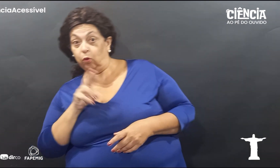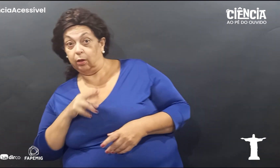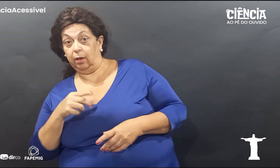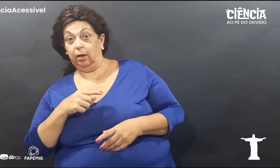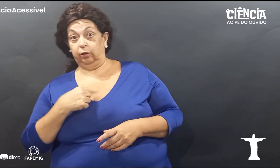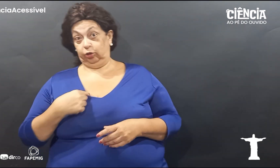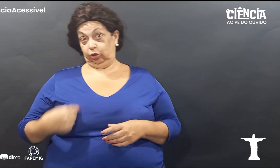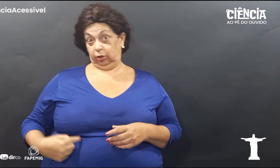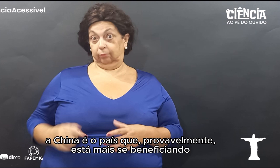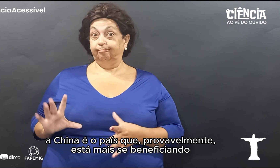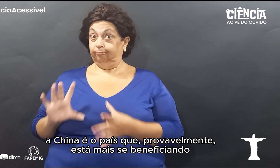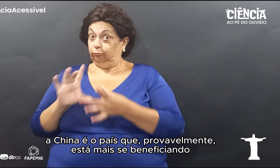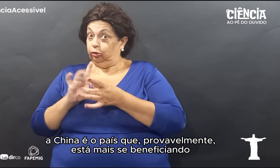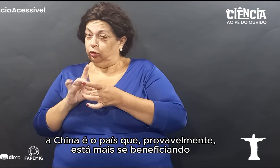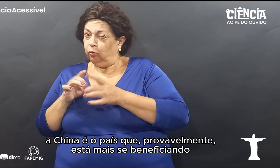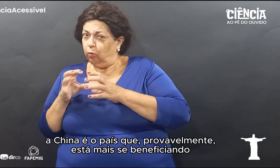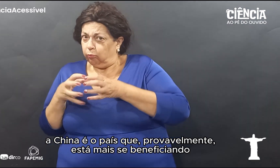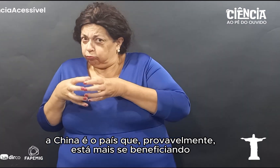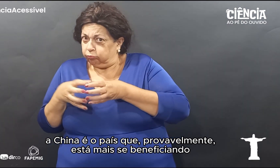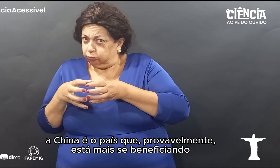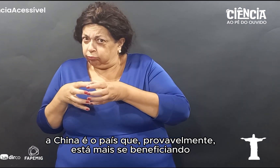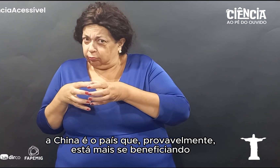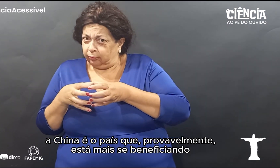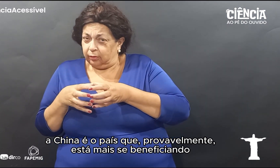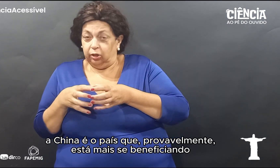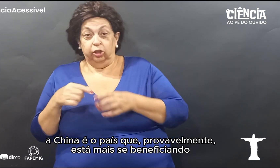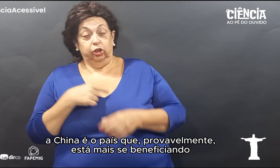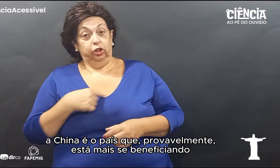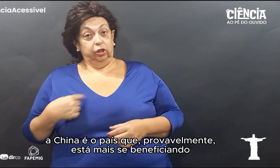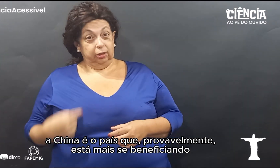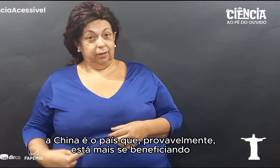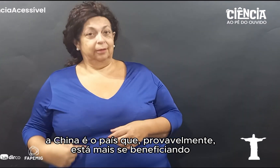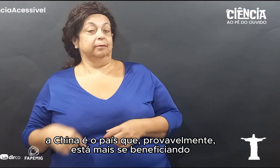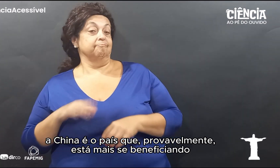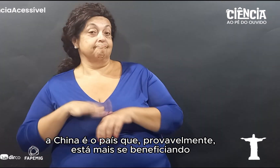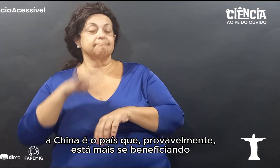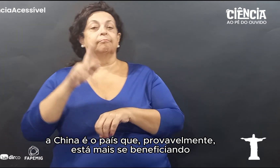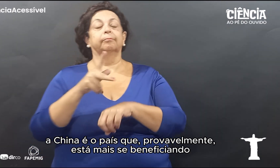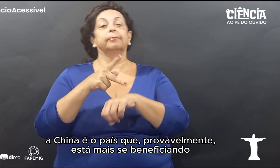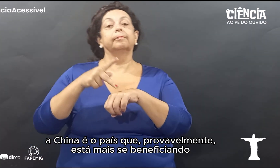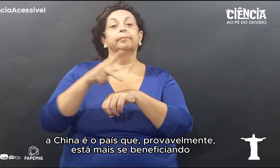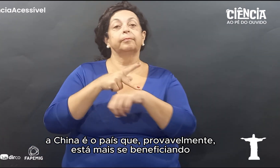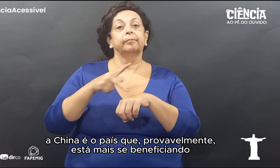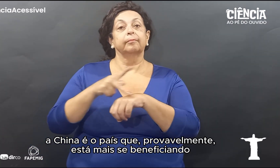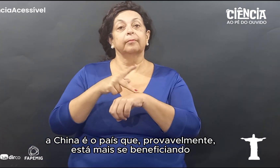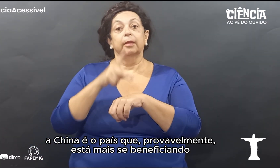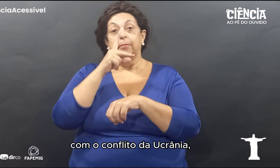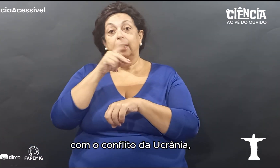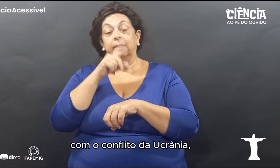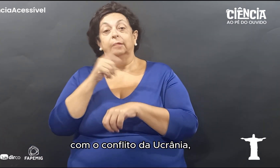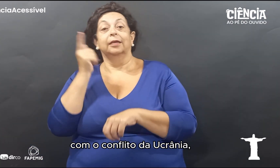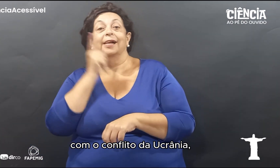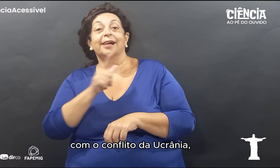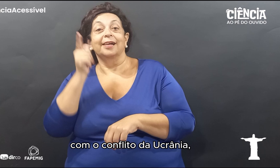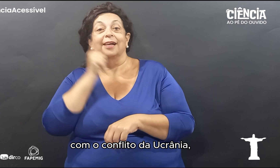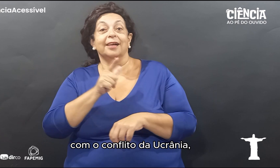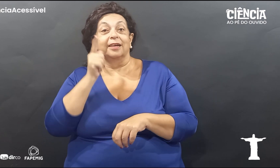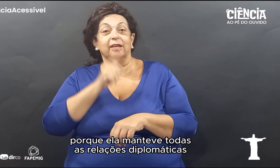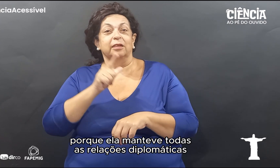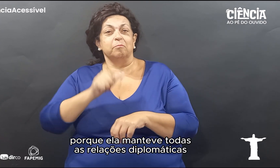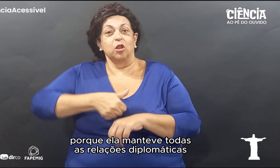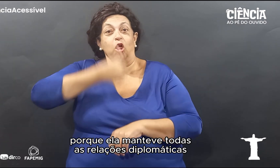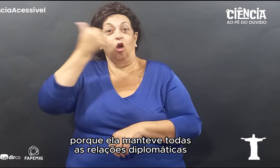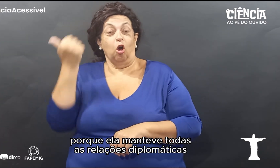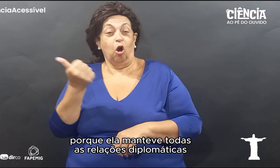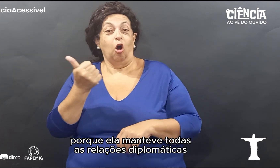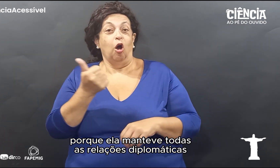China. A China é o país que provavelmente está mais se beneficiando com o conflito da Ucrânia,